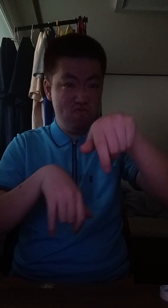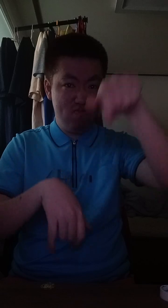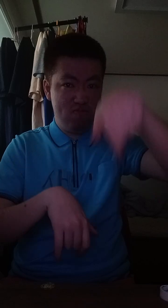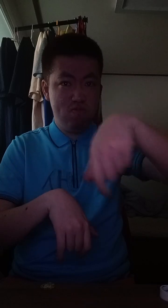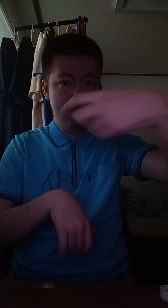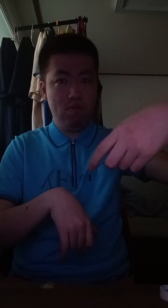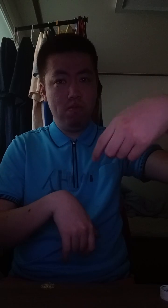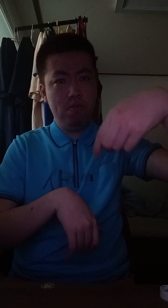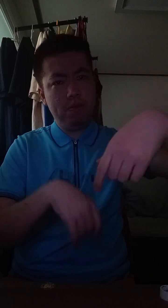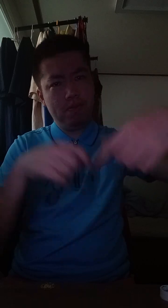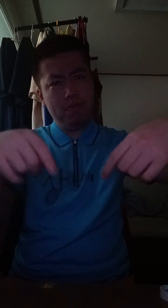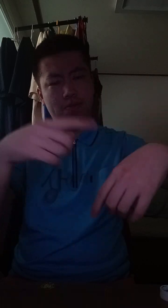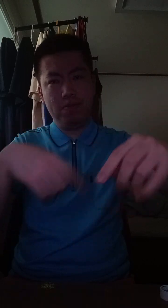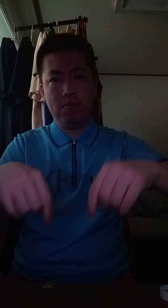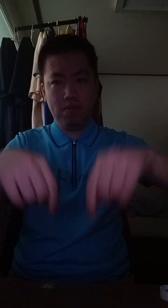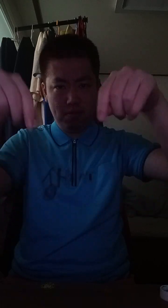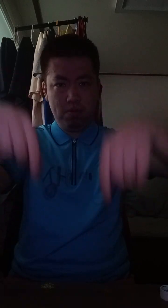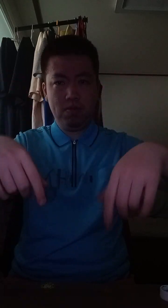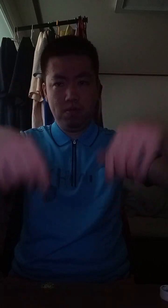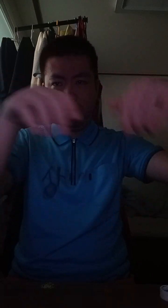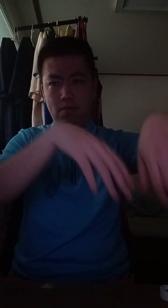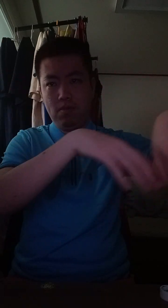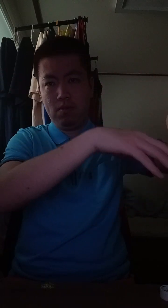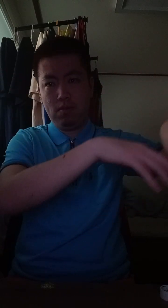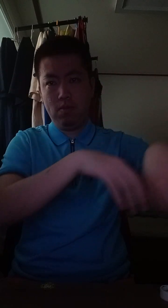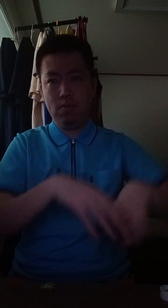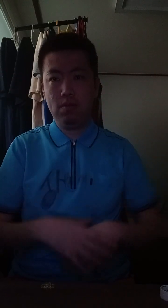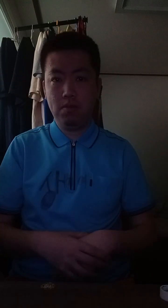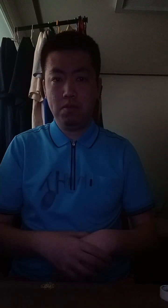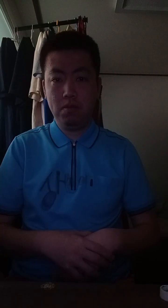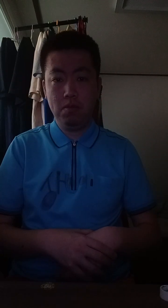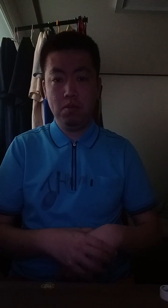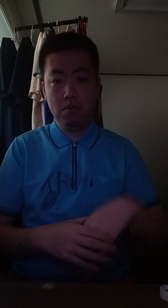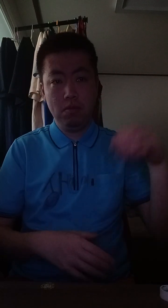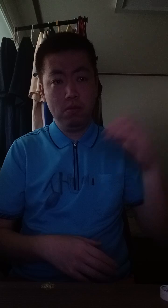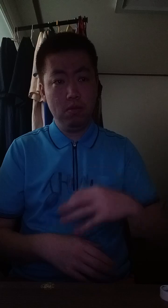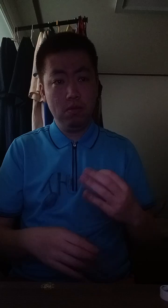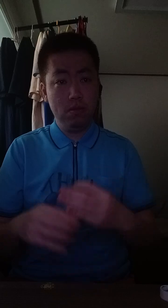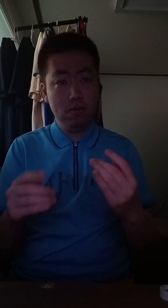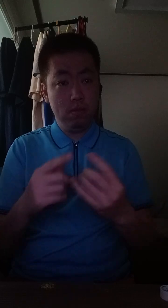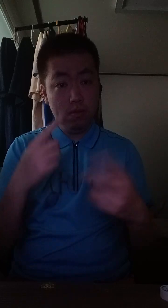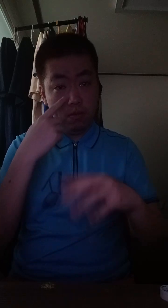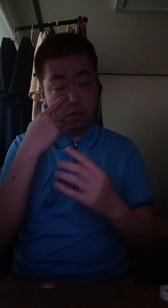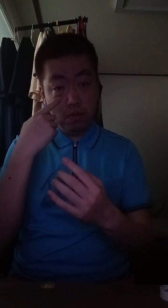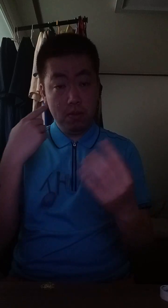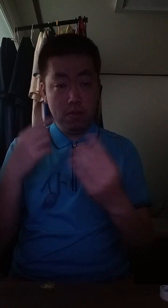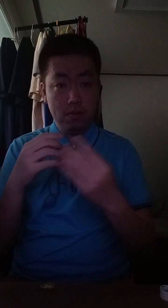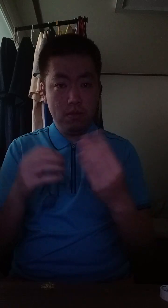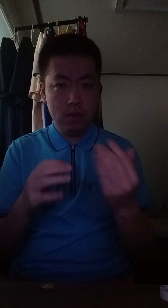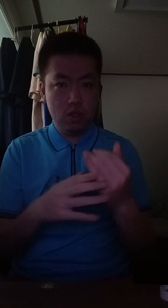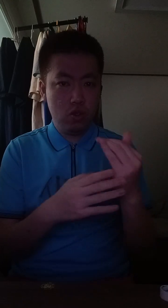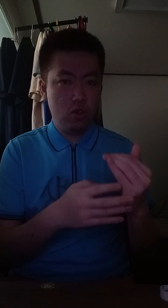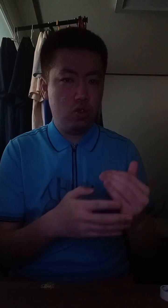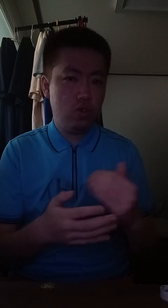전동차의 부품을 떼어쓰기까지 합니다. 열대가 있는데 뭐 이렇게 우리가 더 기대가 되는 게 있었습니다. 그런